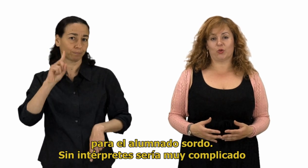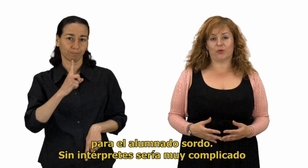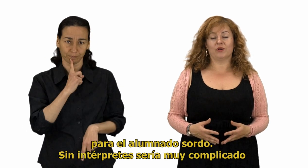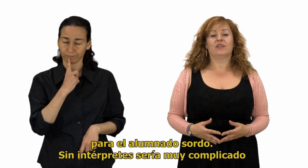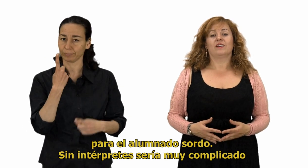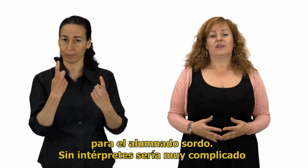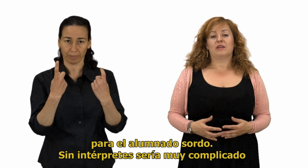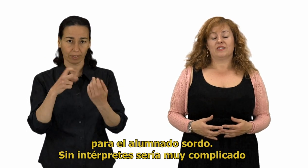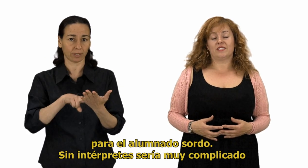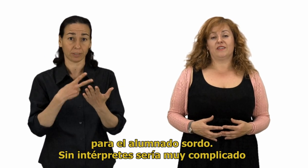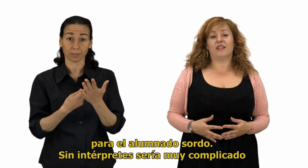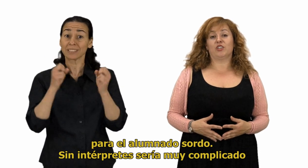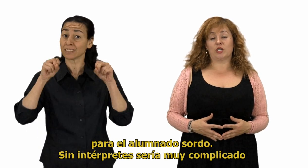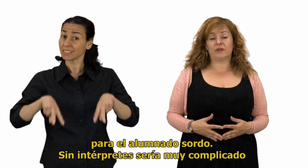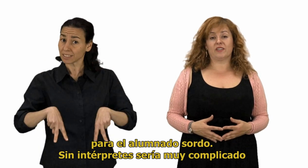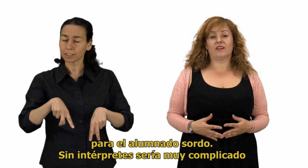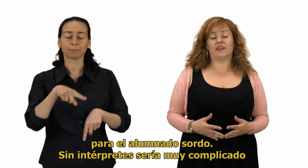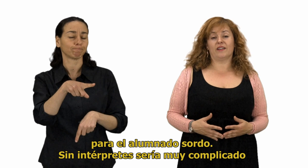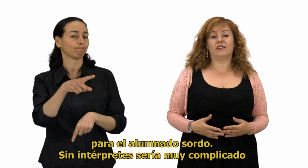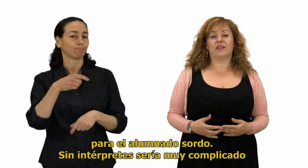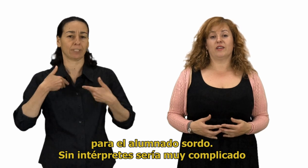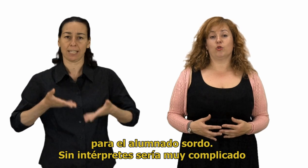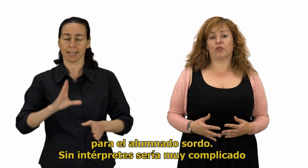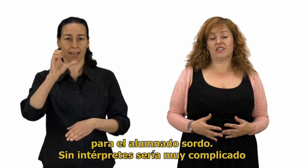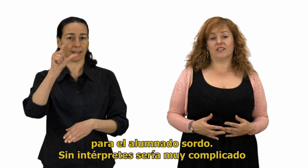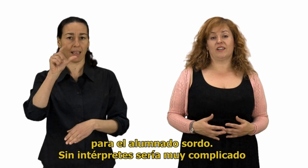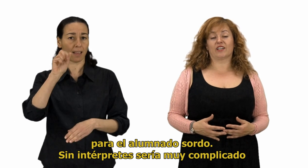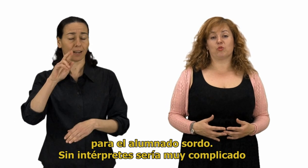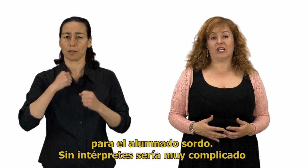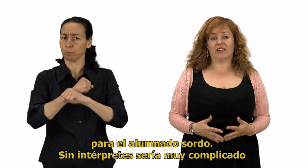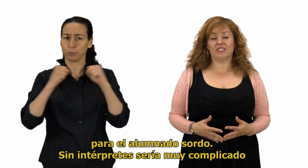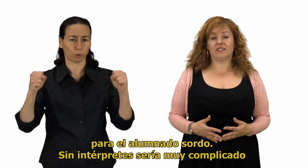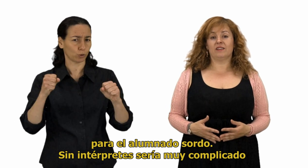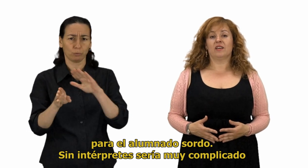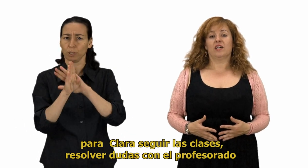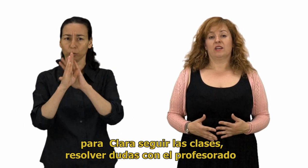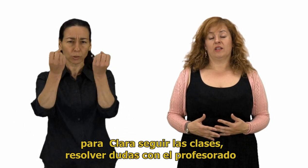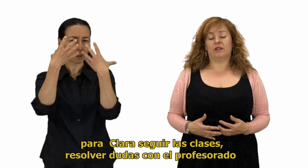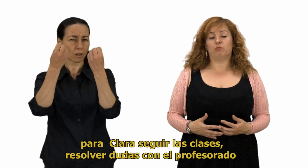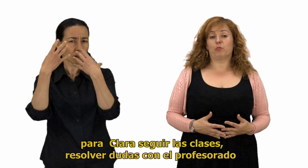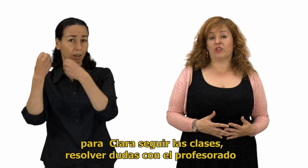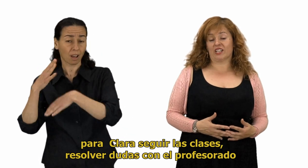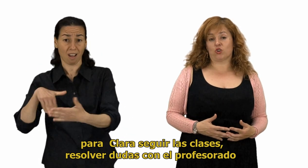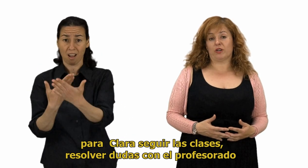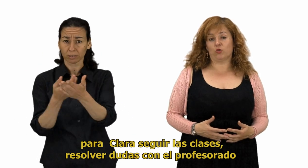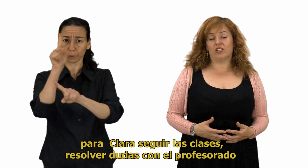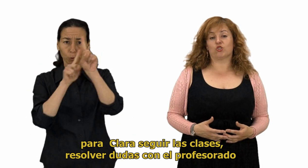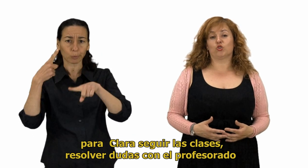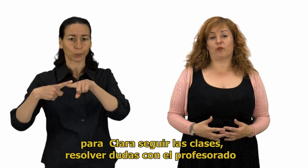sordo. Sin el intérprete, Clara no podría seguir el ritmo de la clase, no podría resolver dudas con su